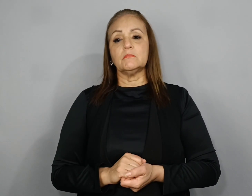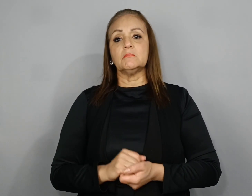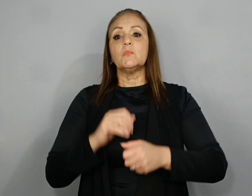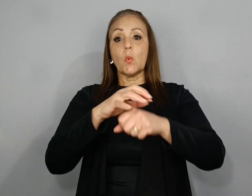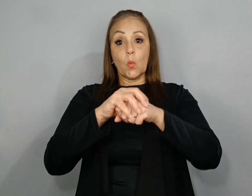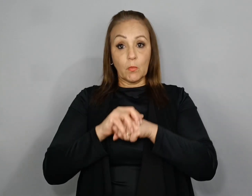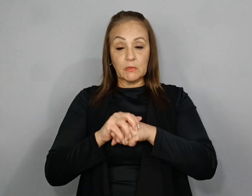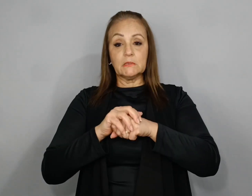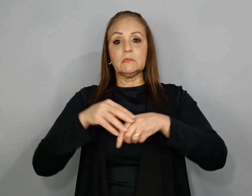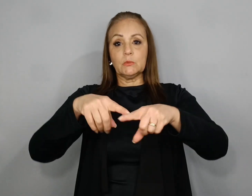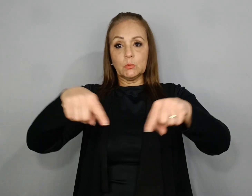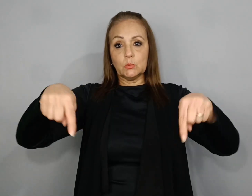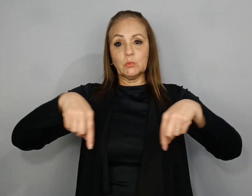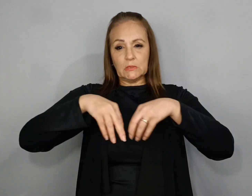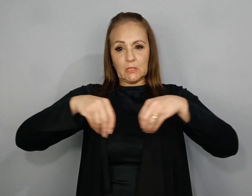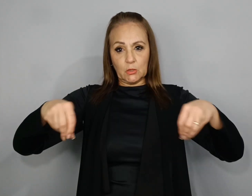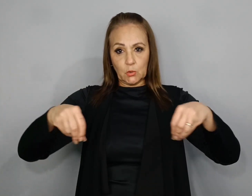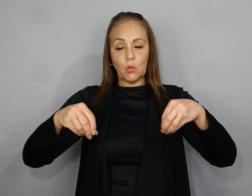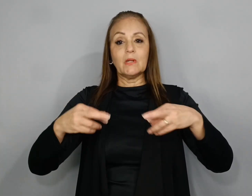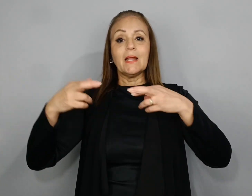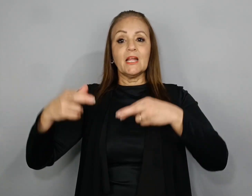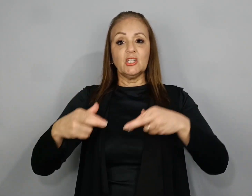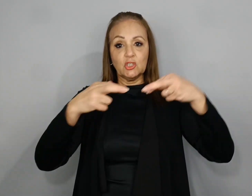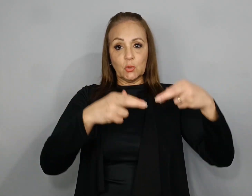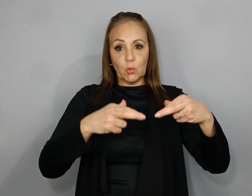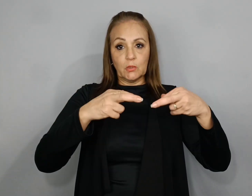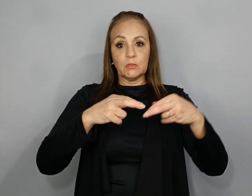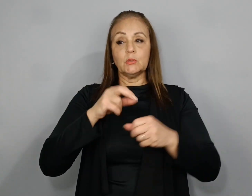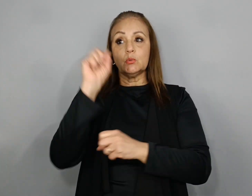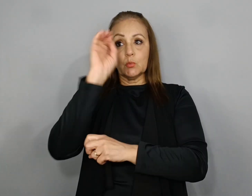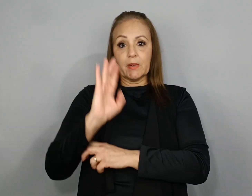territorial das regiões no Brasil, 2008.